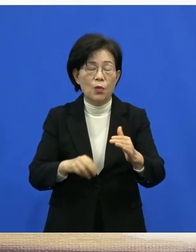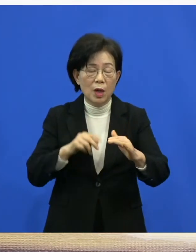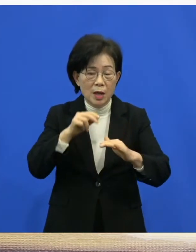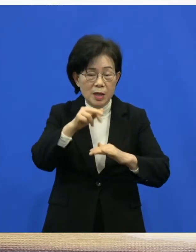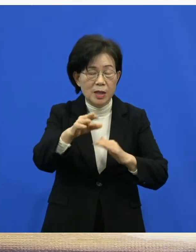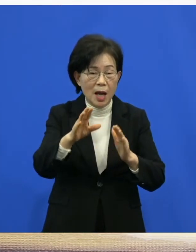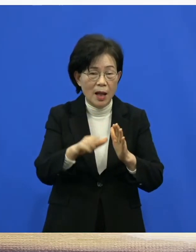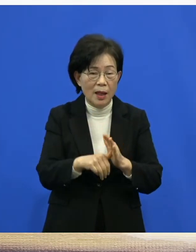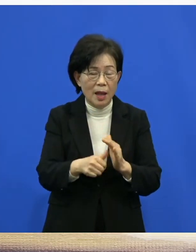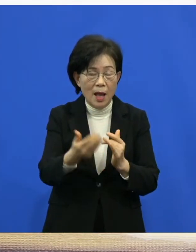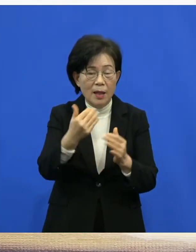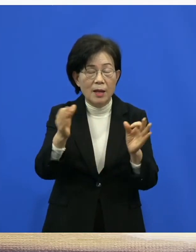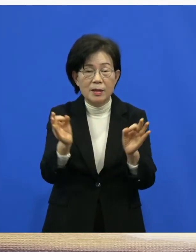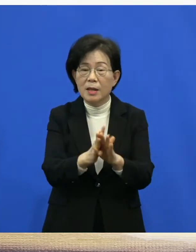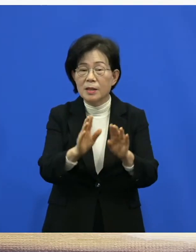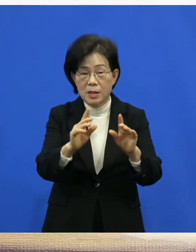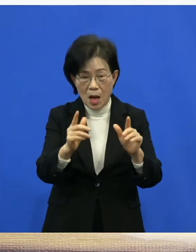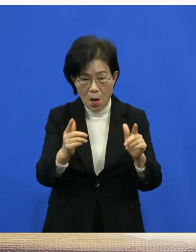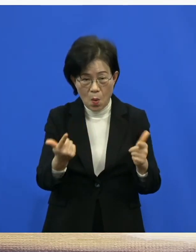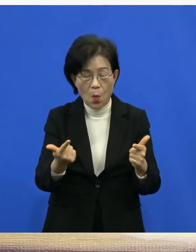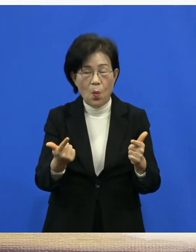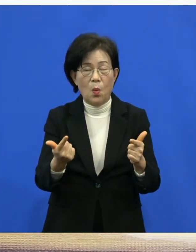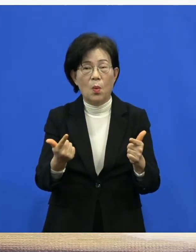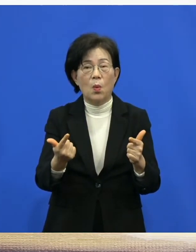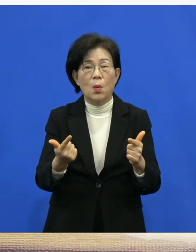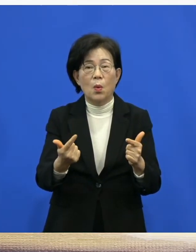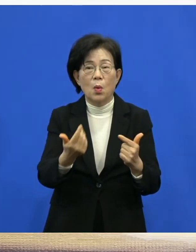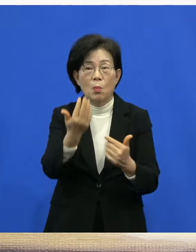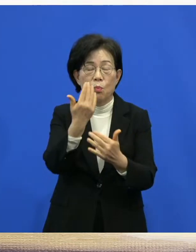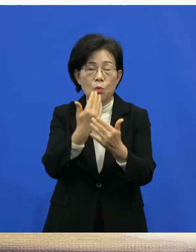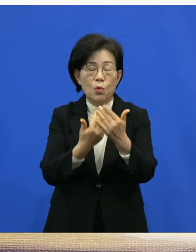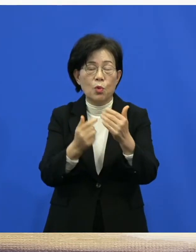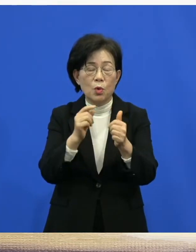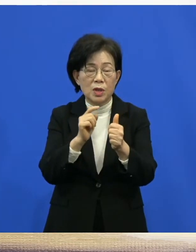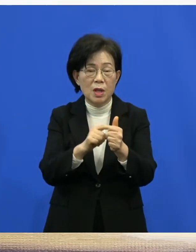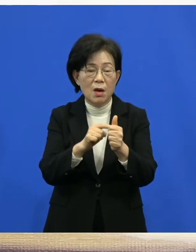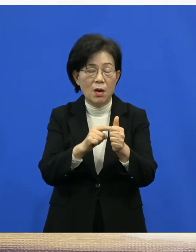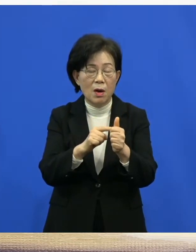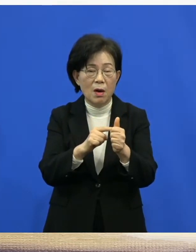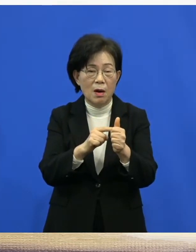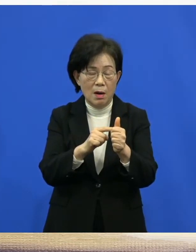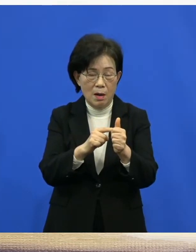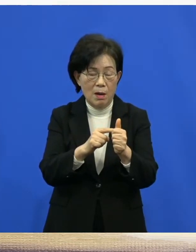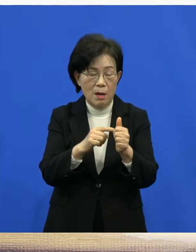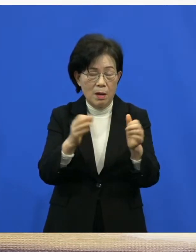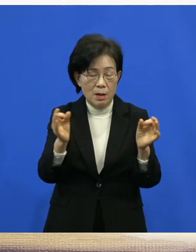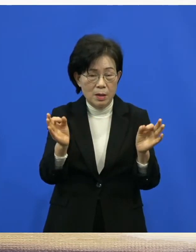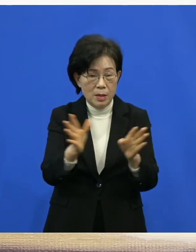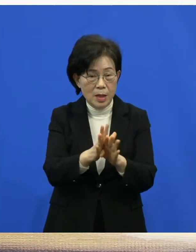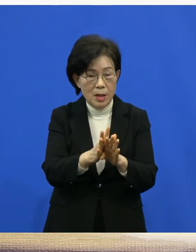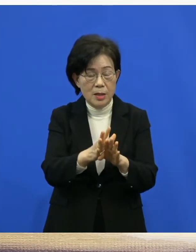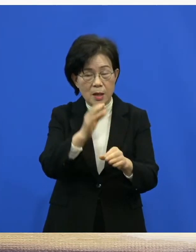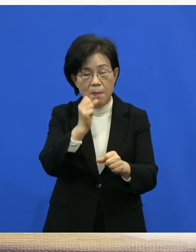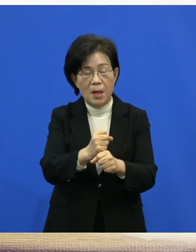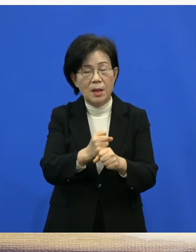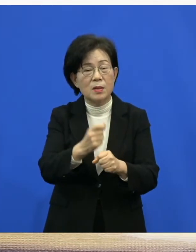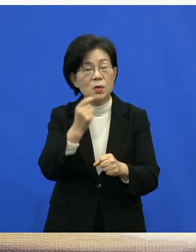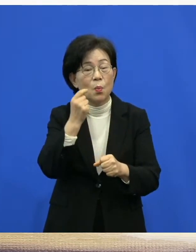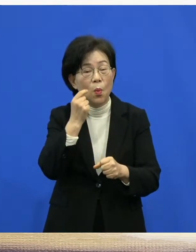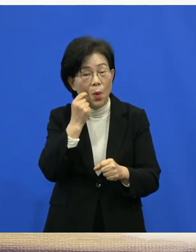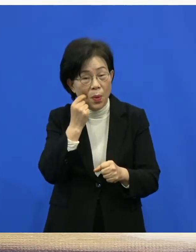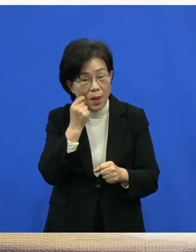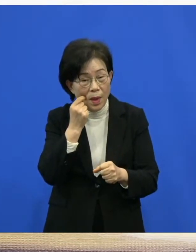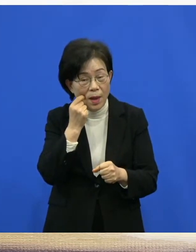지날 때에 타지도 아니할 것이요 불꽃이 너를 사르지도 못하리니.